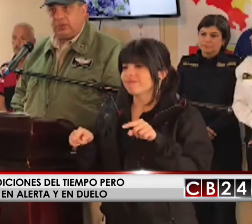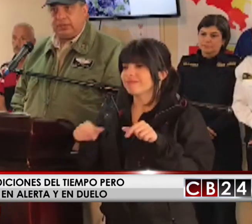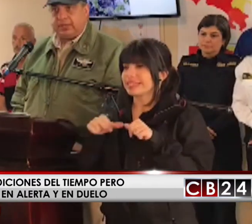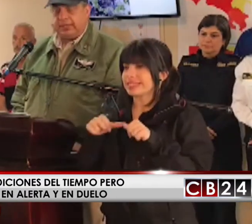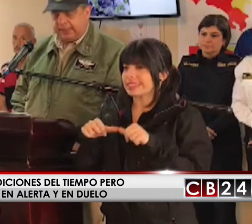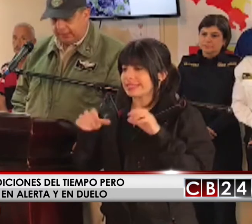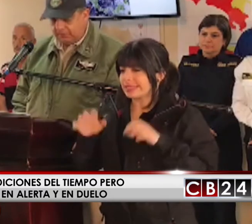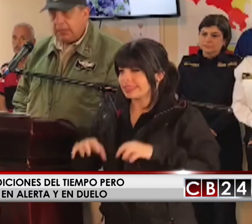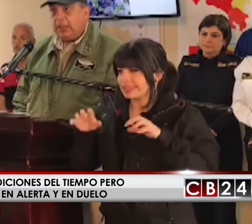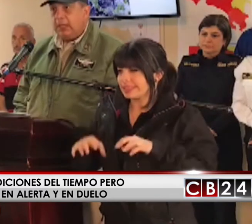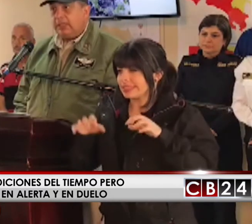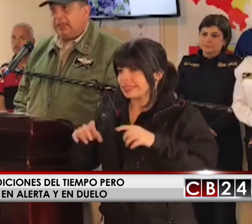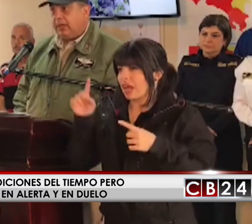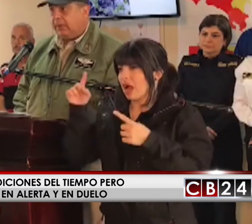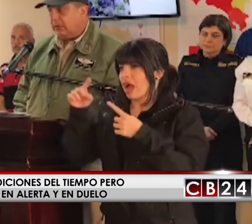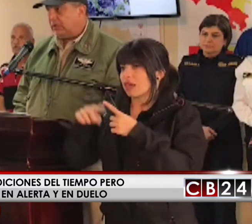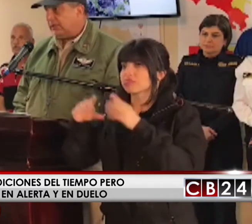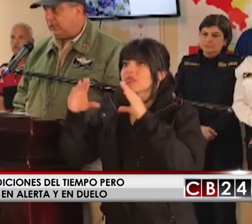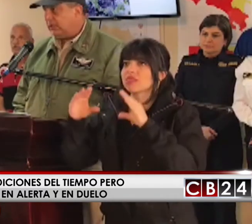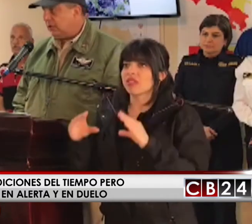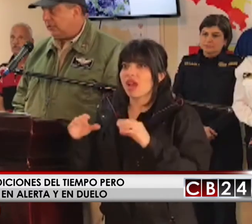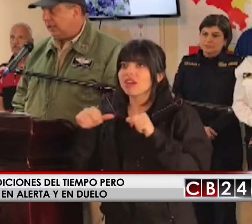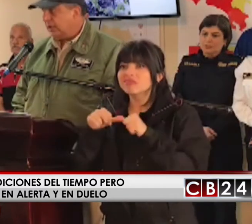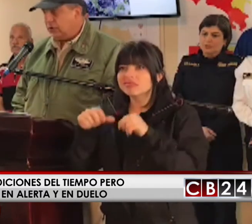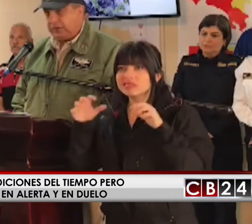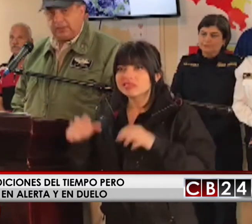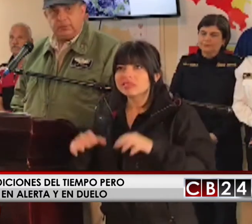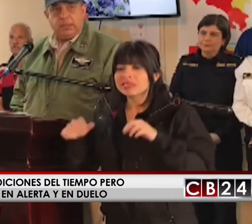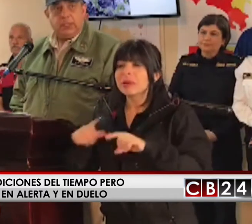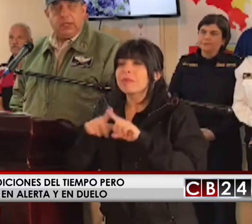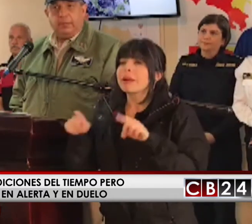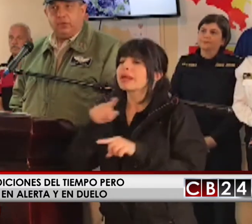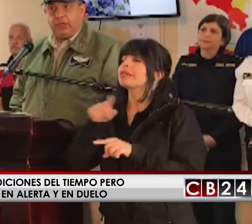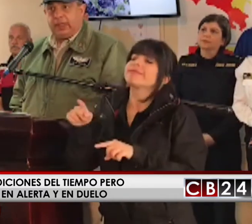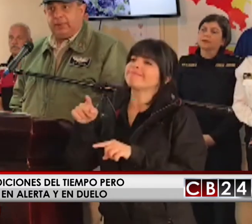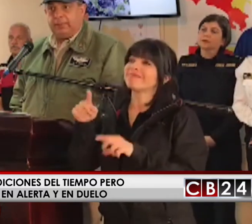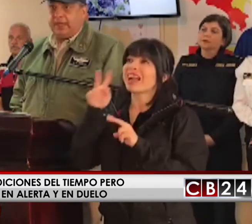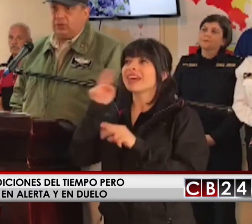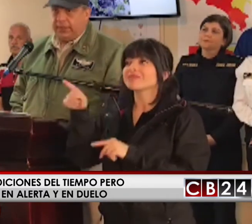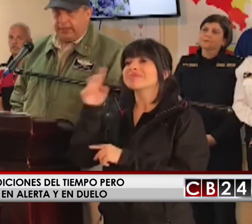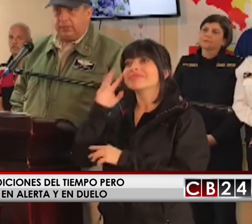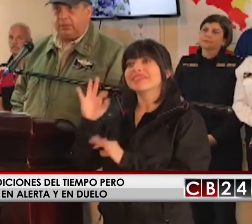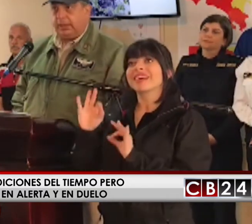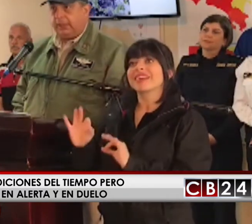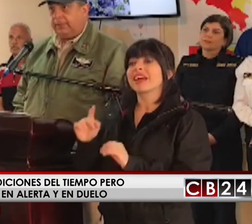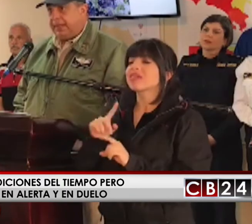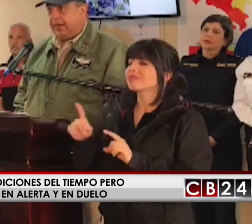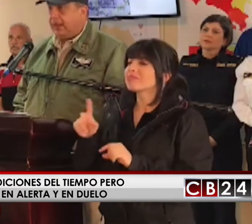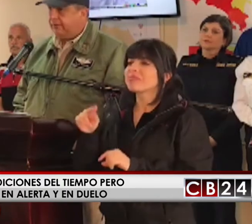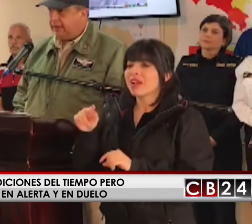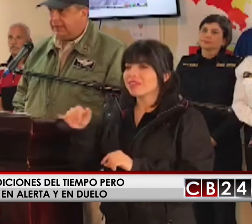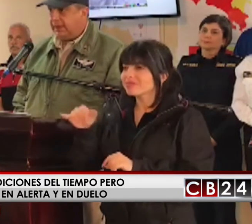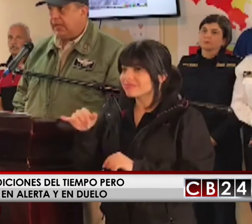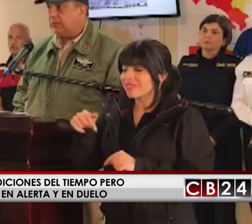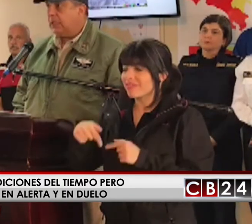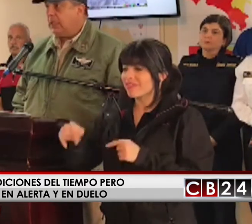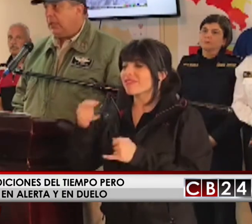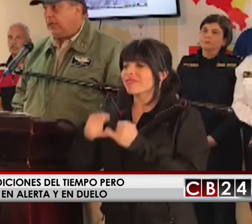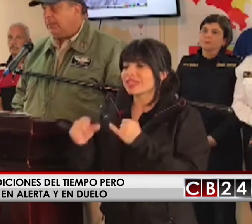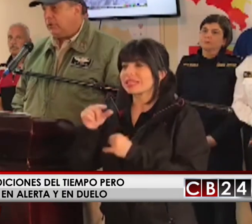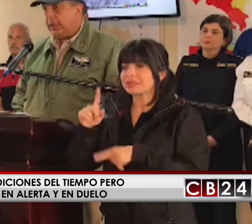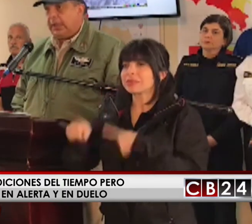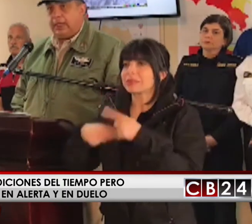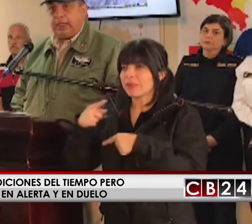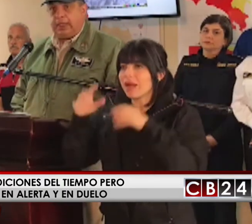hasta las horas de la tarde sin embargo esta situación es engañosa porque va a llover también en el fin de semana